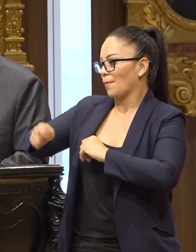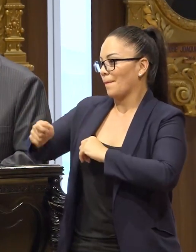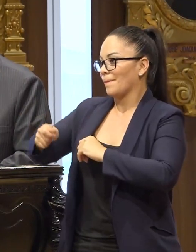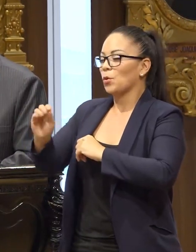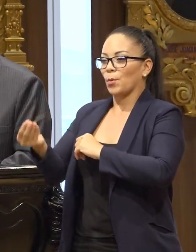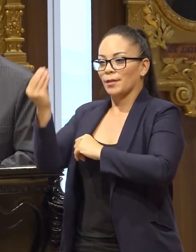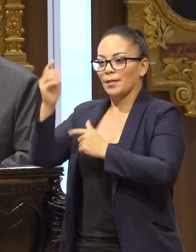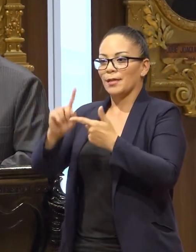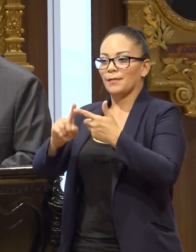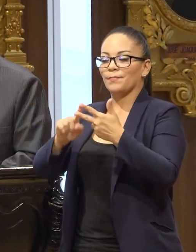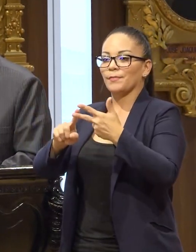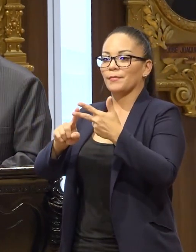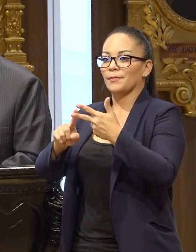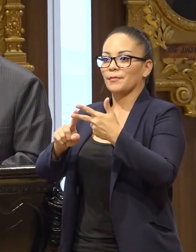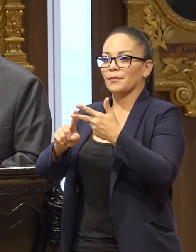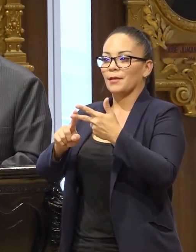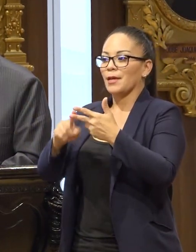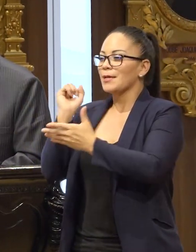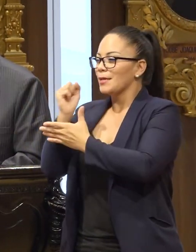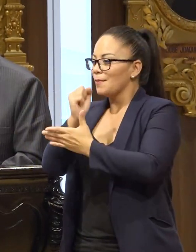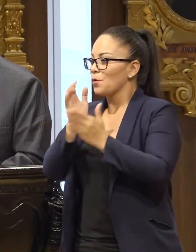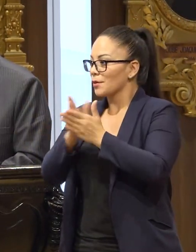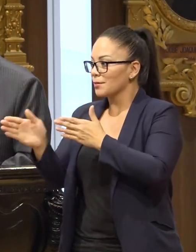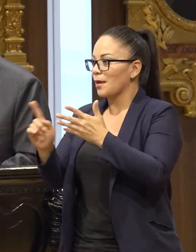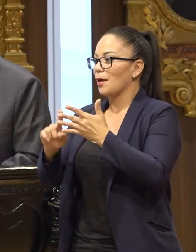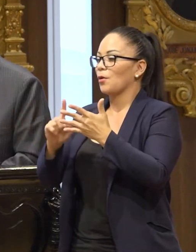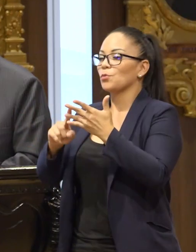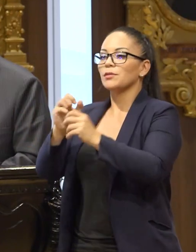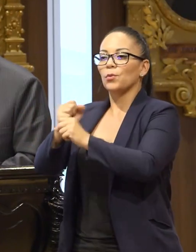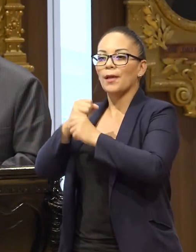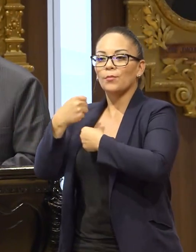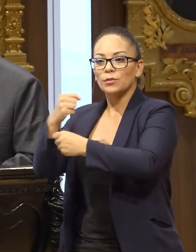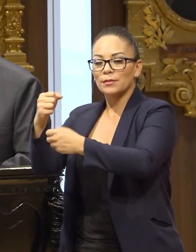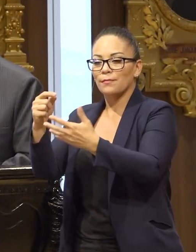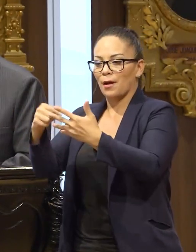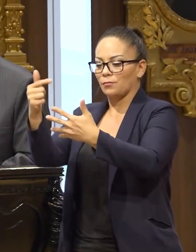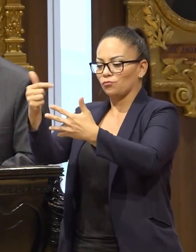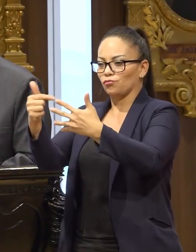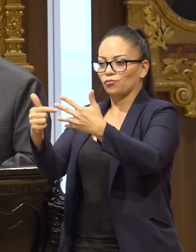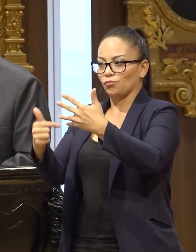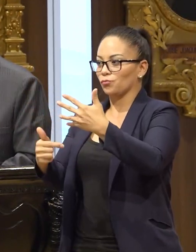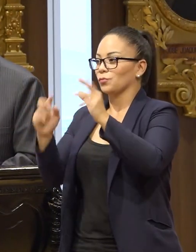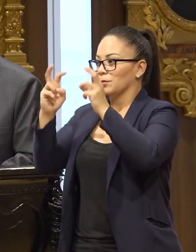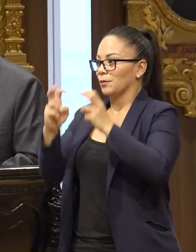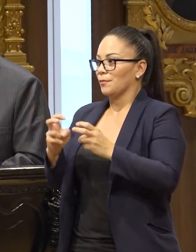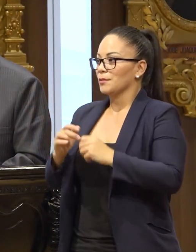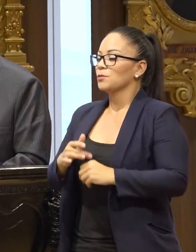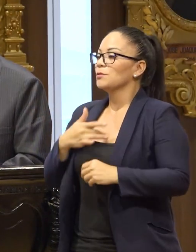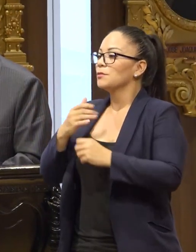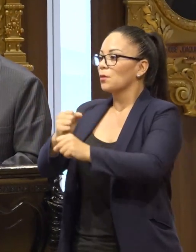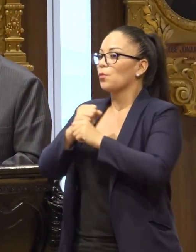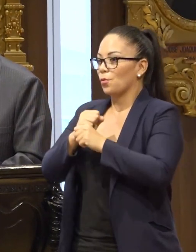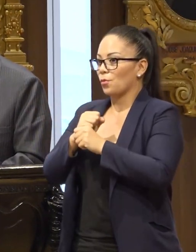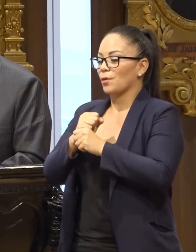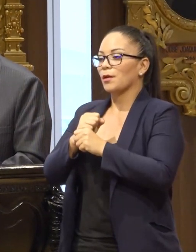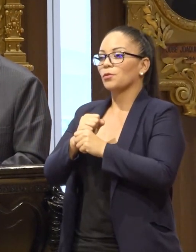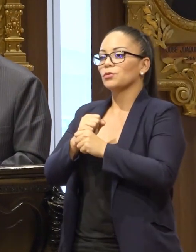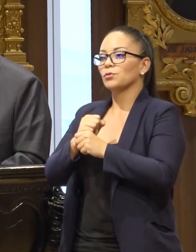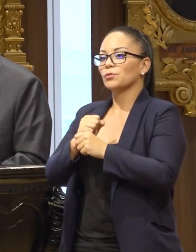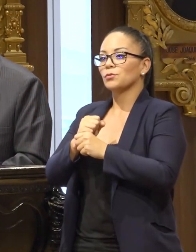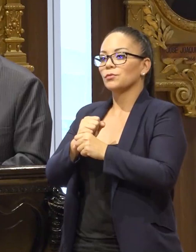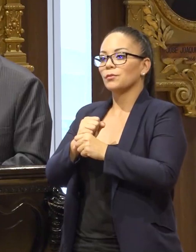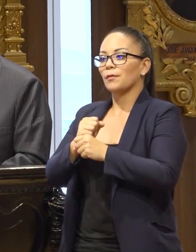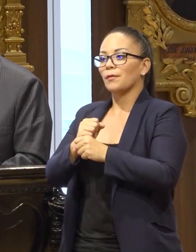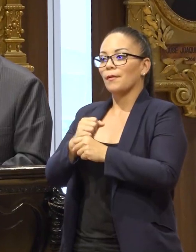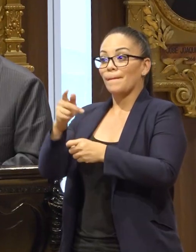juvenil, el crimen organizado, la seguridad municipal y otros, los distinguidos participantes